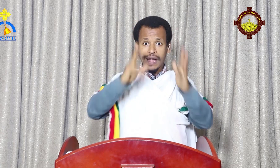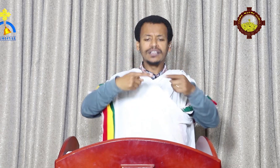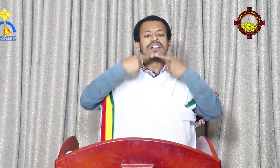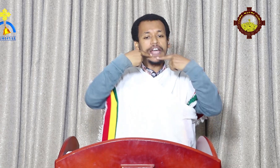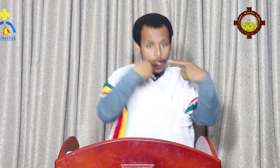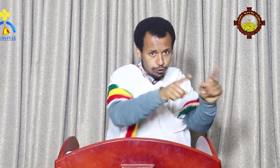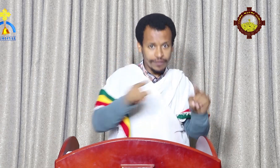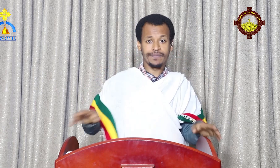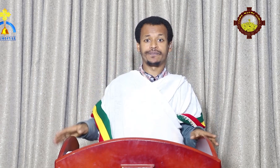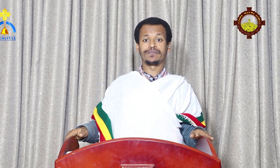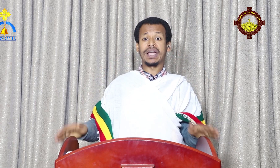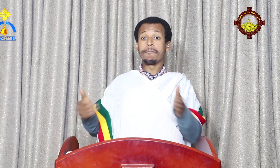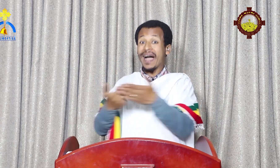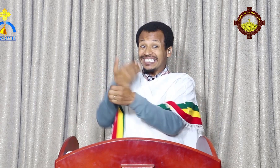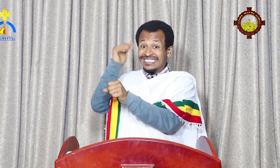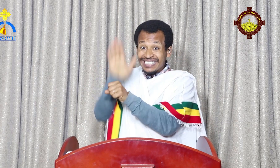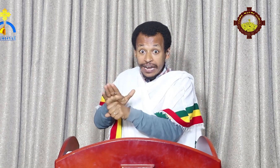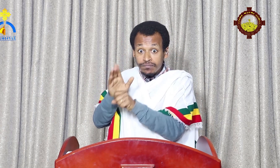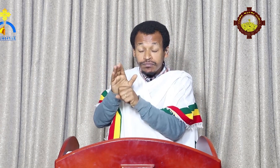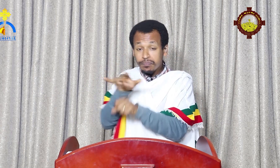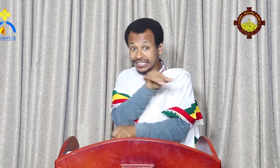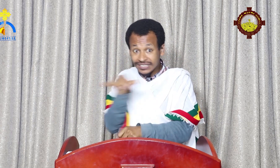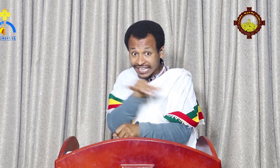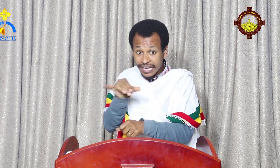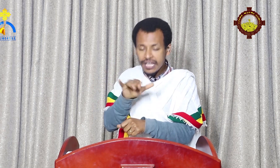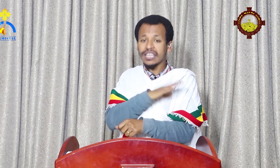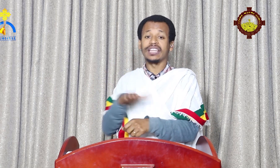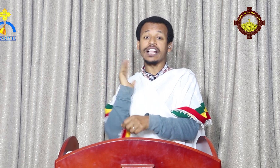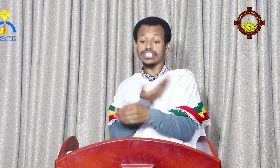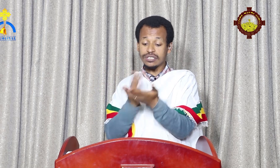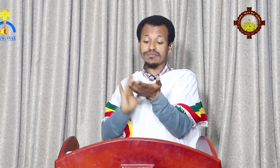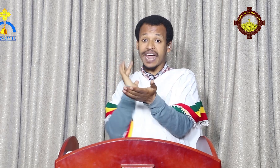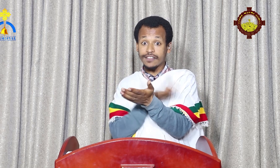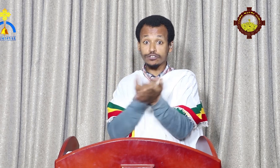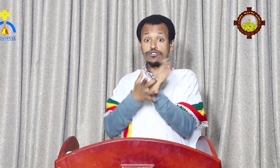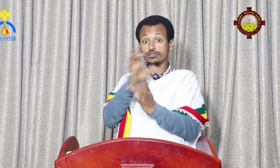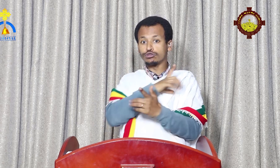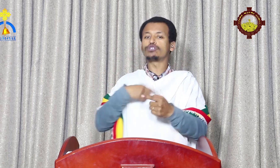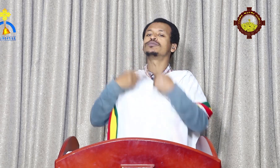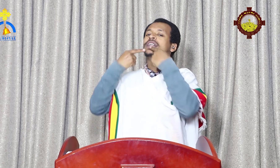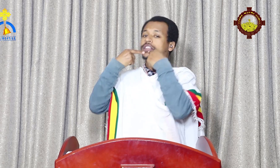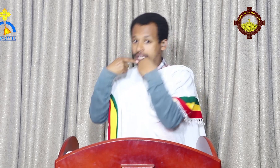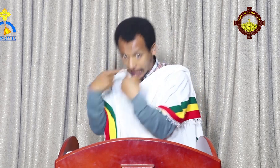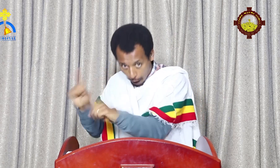ለቅዱሳን ተናግሯል። በአዲስ ኪዳንም በተመሳሳይ ጌታችን መድኃኒታችን ኢየሱስ ክርስቶስን